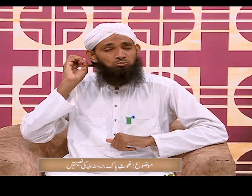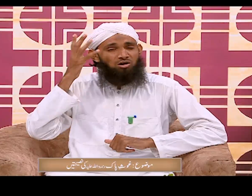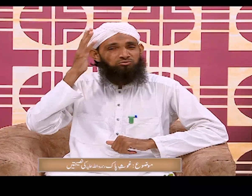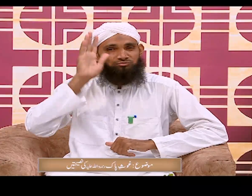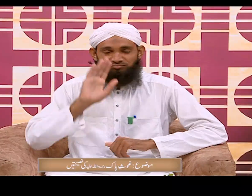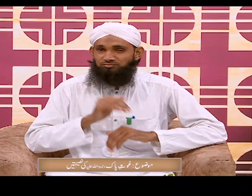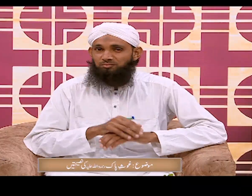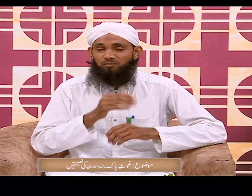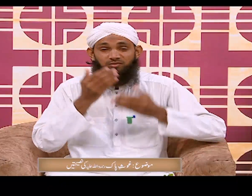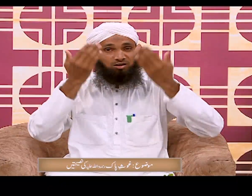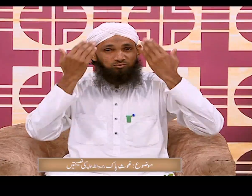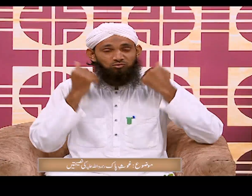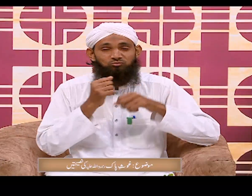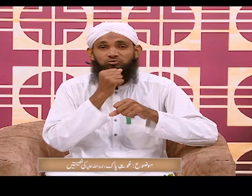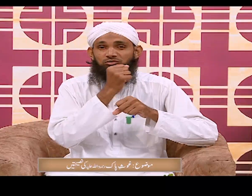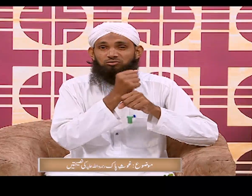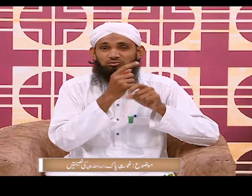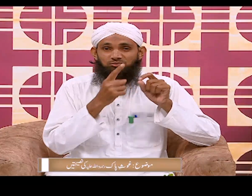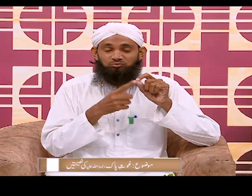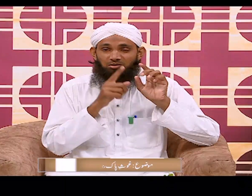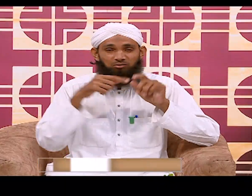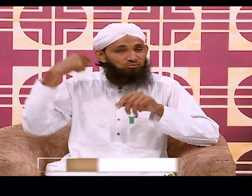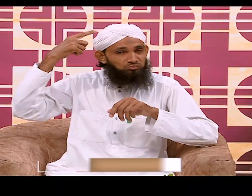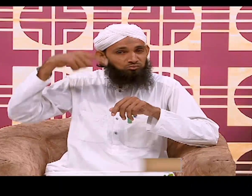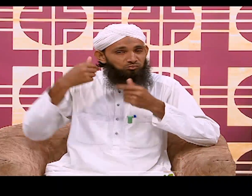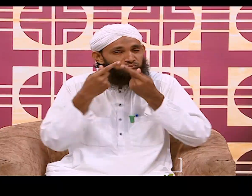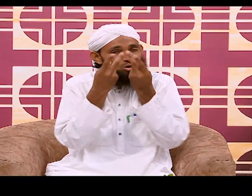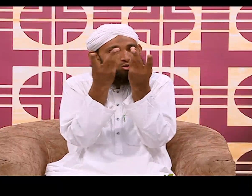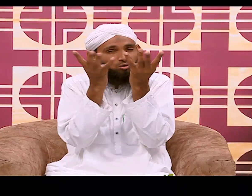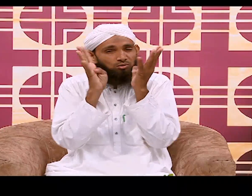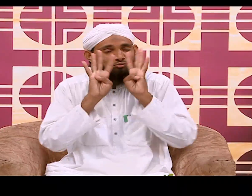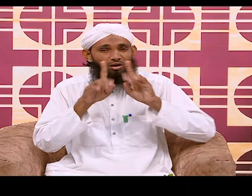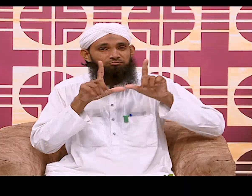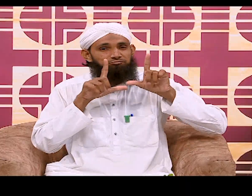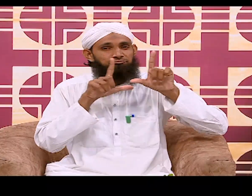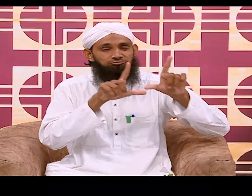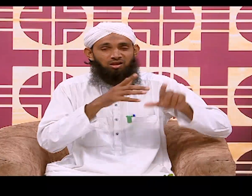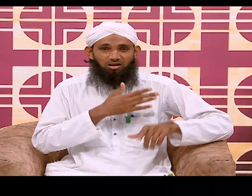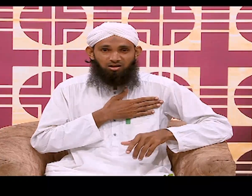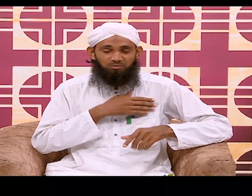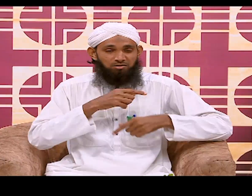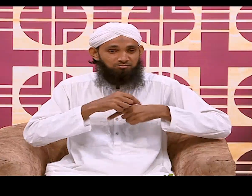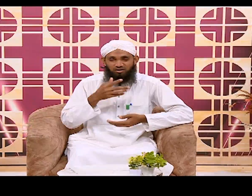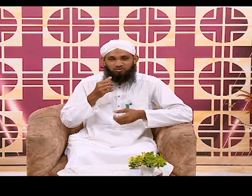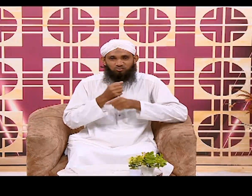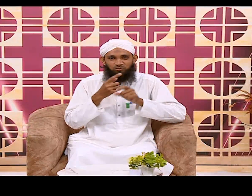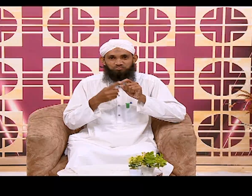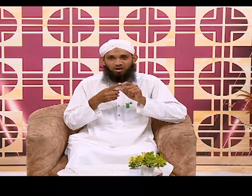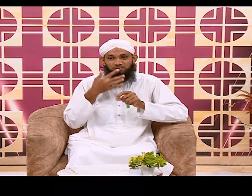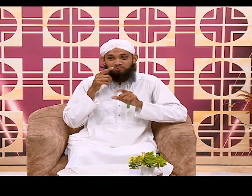ہیں۔ الحمدللہ عاشقان رسول کی ایک تعداد ایسی بھی ہے جو اپنی اولاد کو گھٹی میں غوث پاک کی